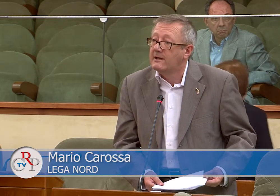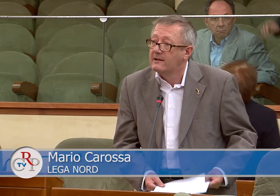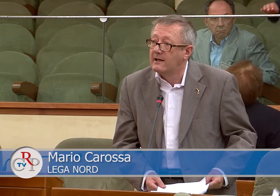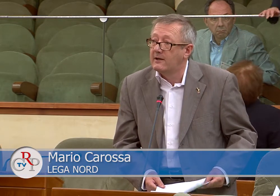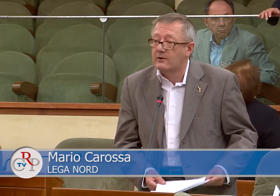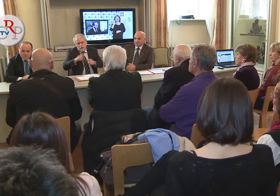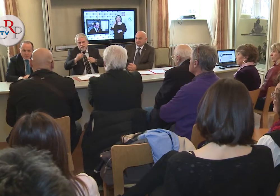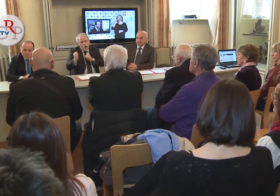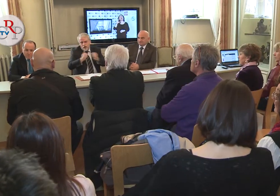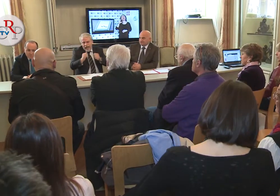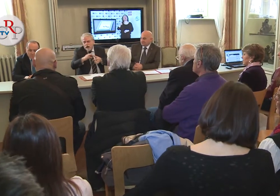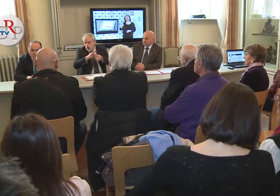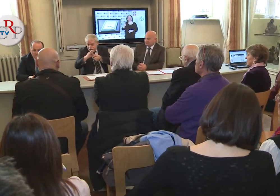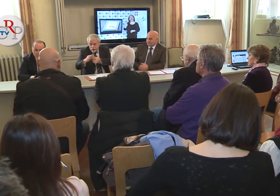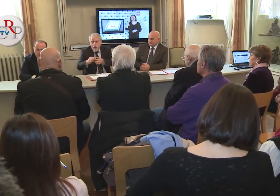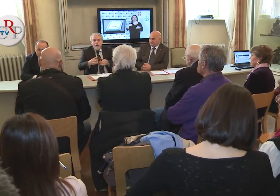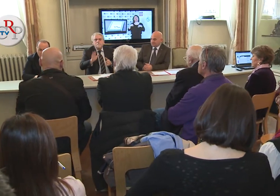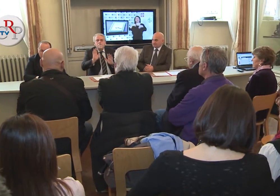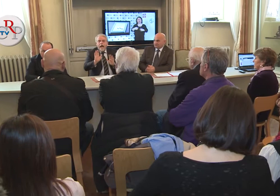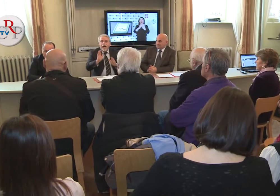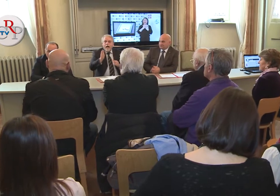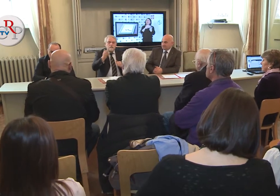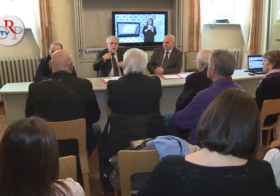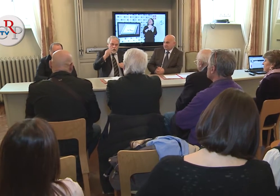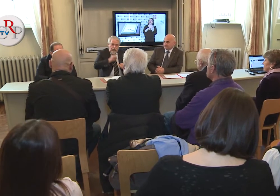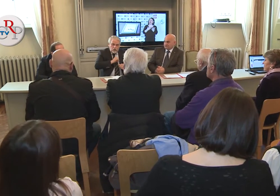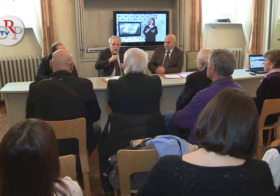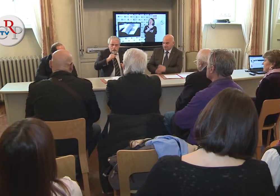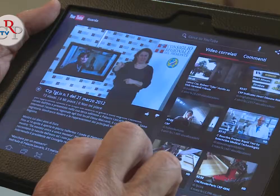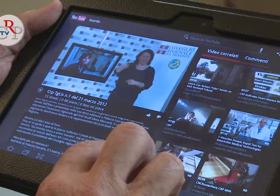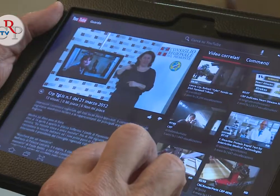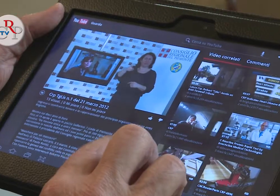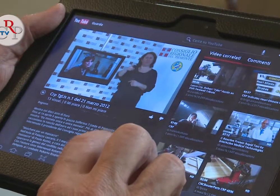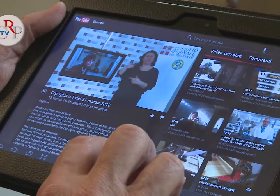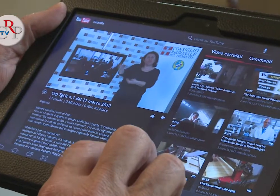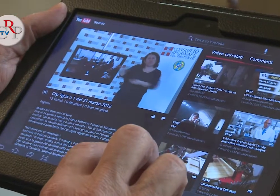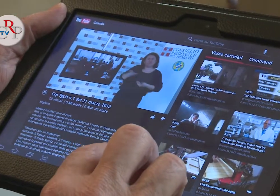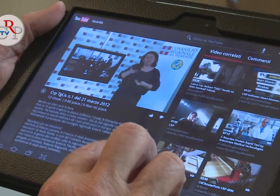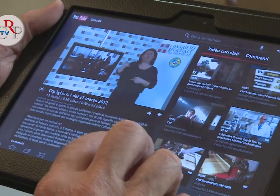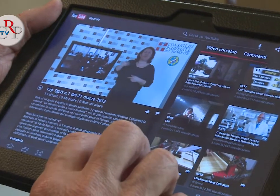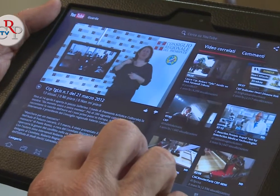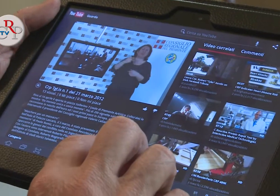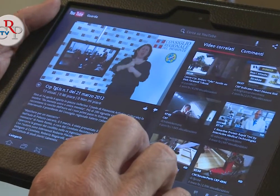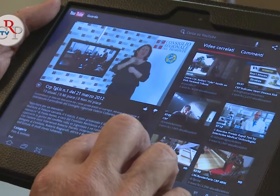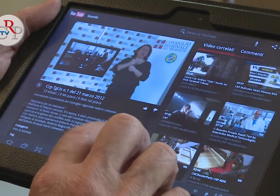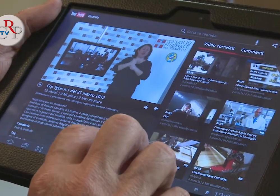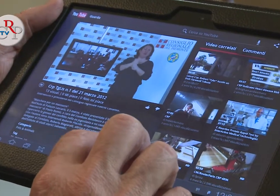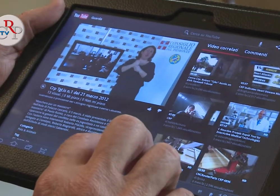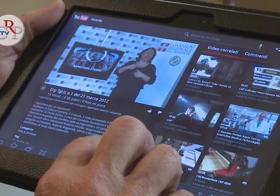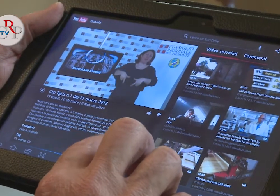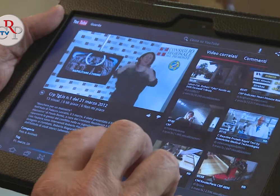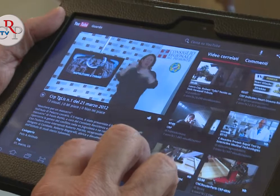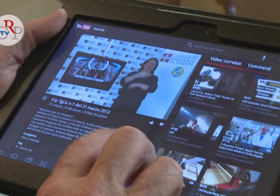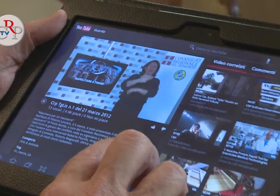quantomeno se non mondiale. Ci sono diverse prese di posizione prima dell'ONU e poi dell'Europa stessa e di diversi altri Stati europei che